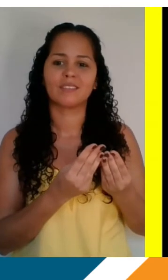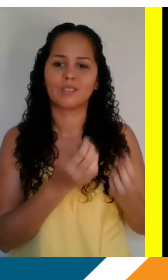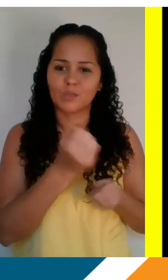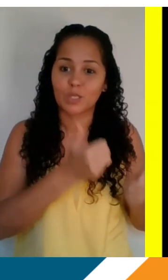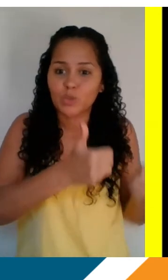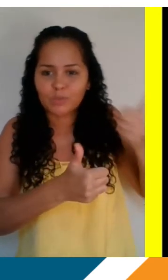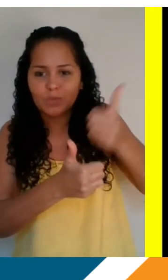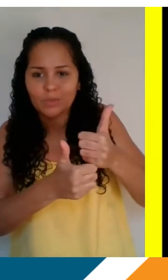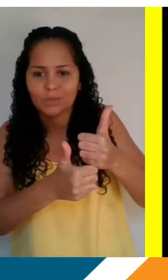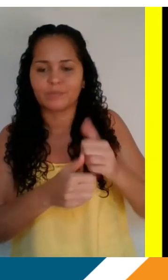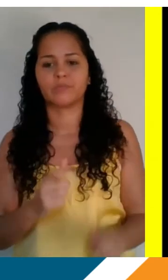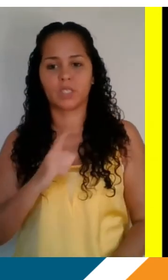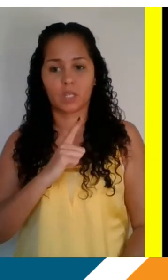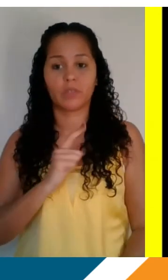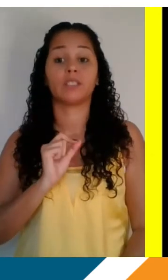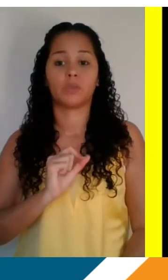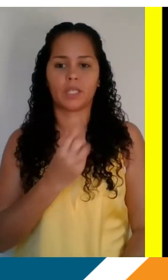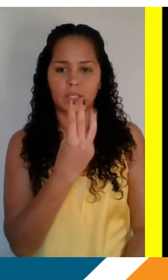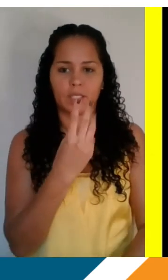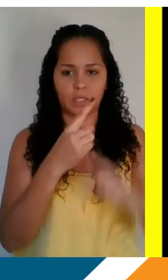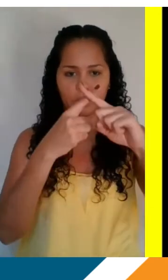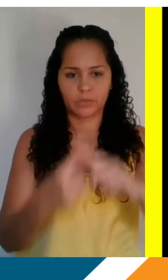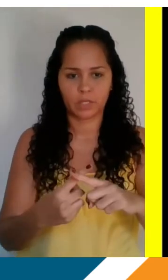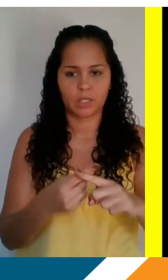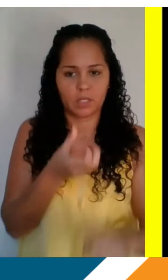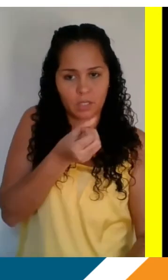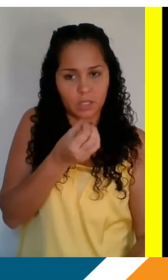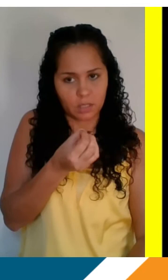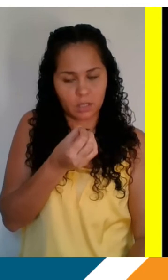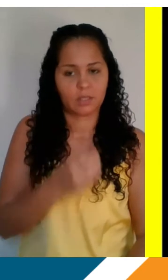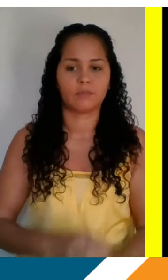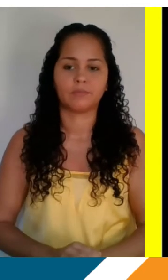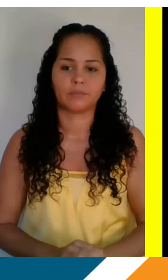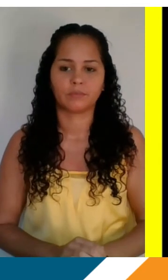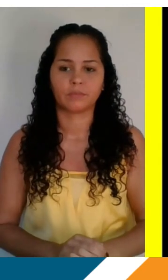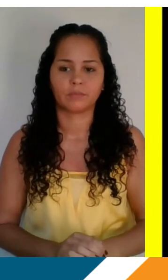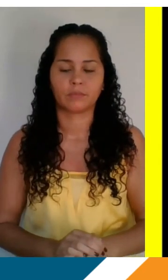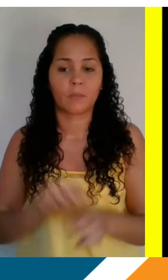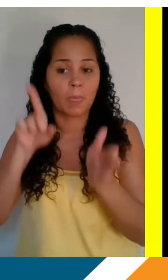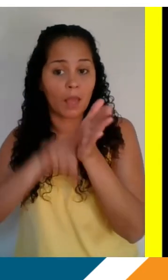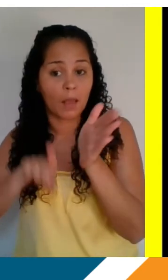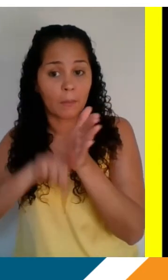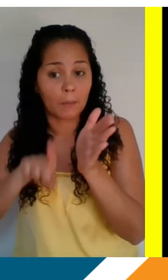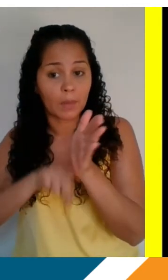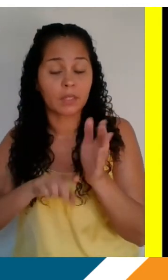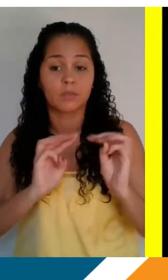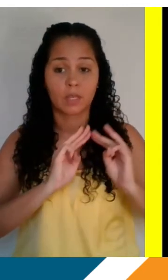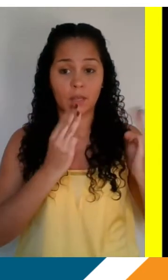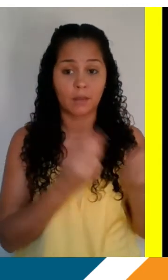esse termo. Então, a gente vai ter 3 vezes 60 menos a massa do